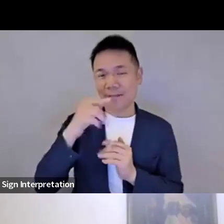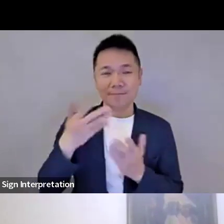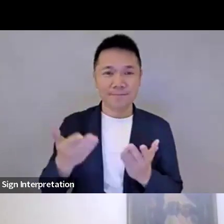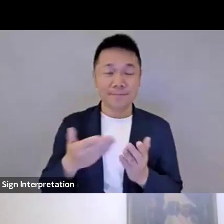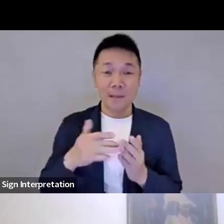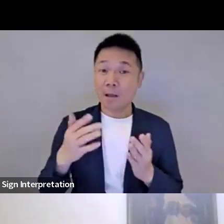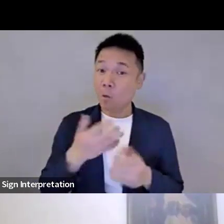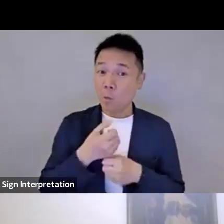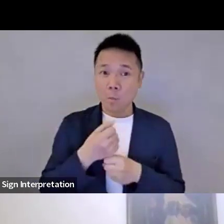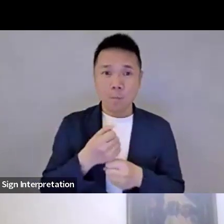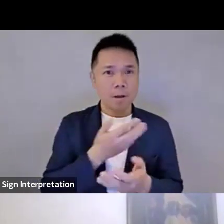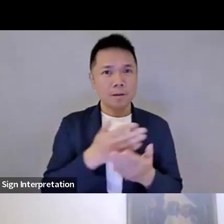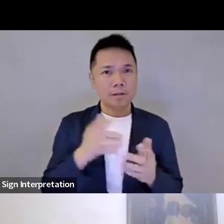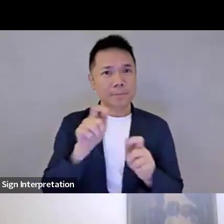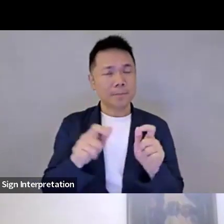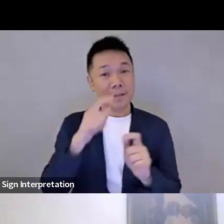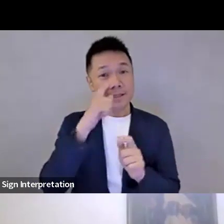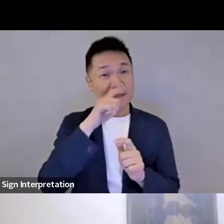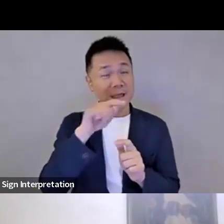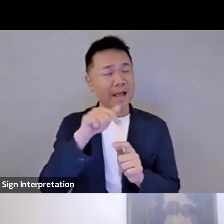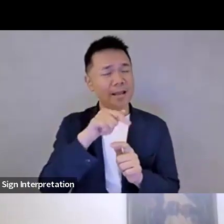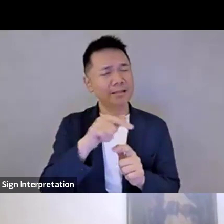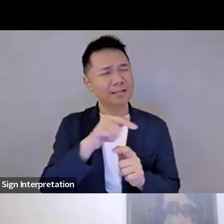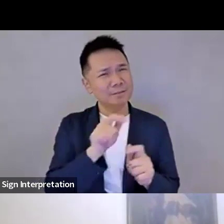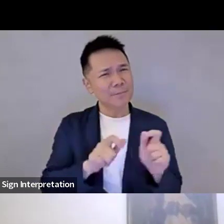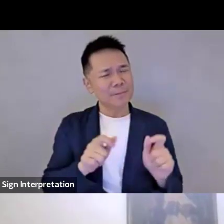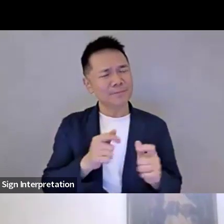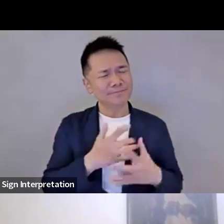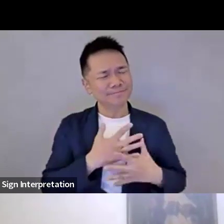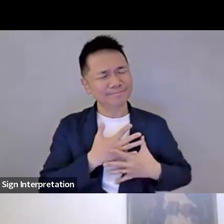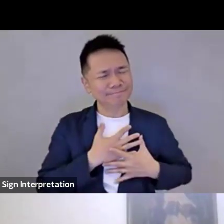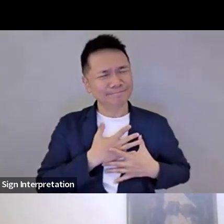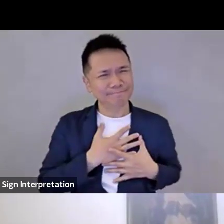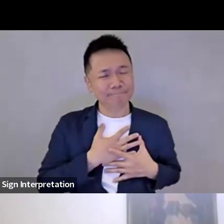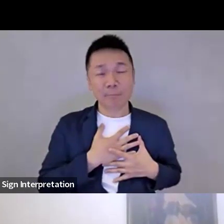Hello， 我们是在从泰国。